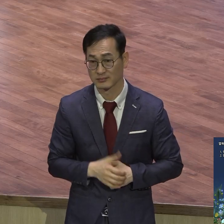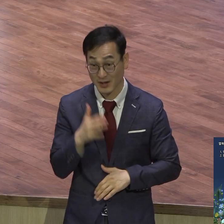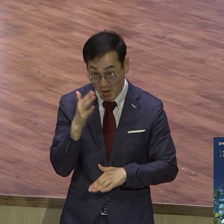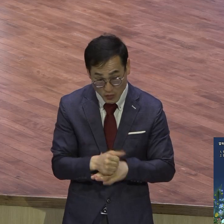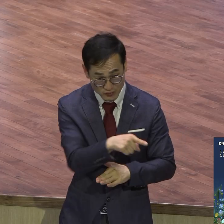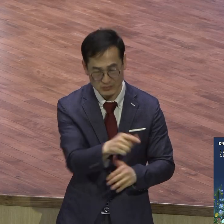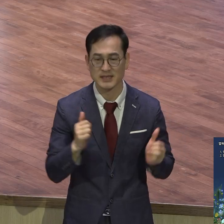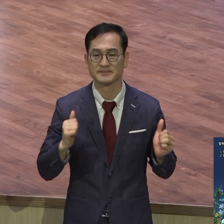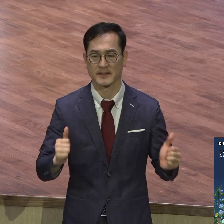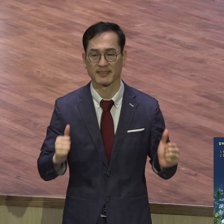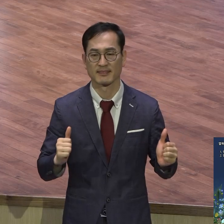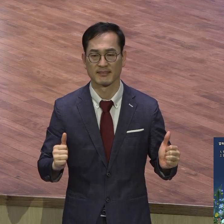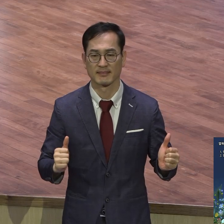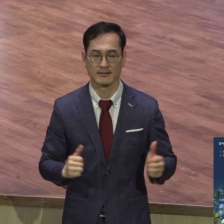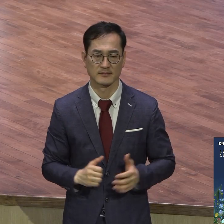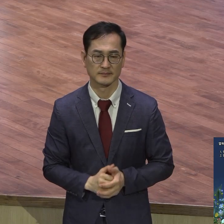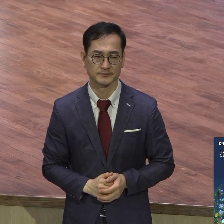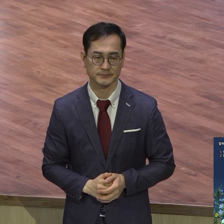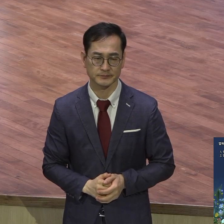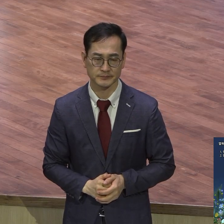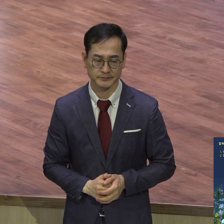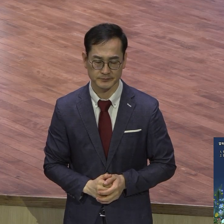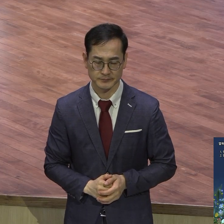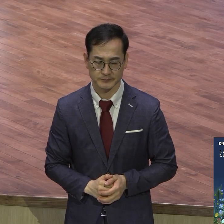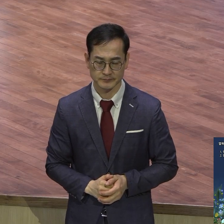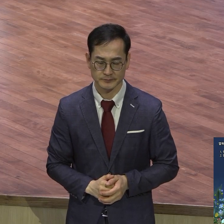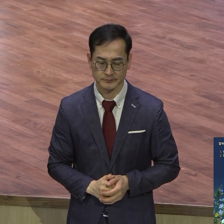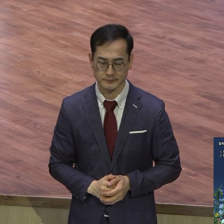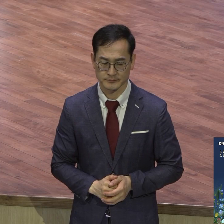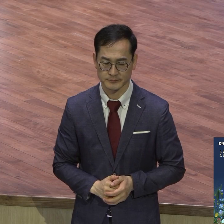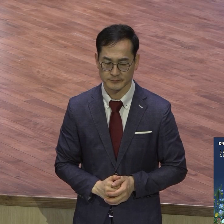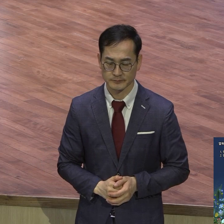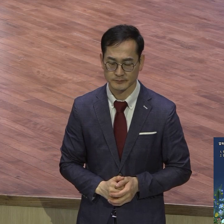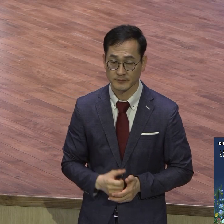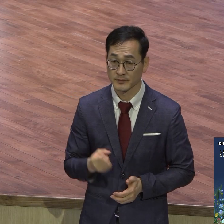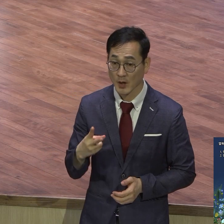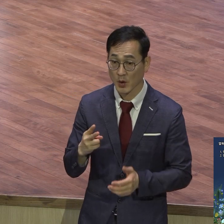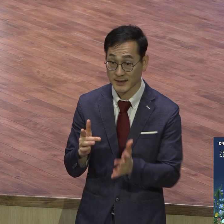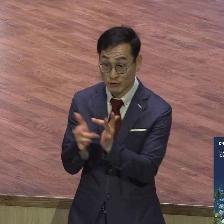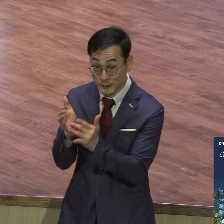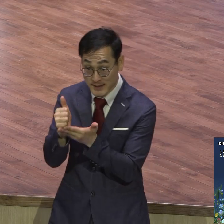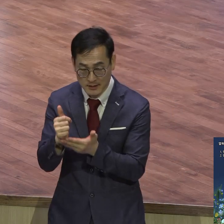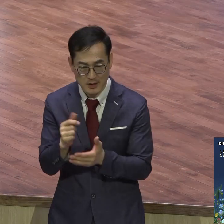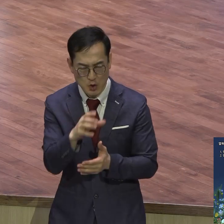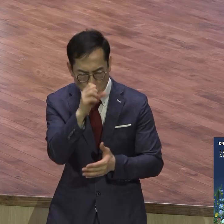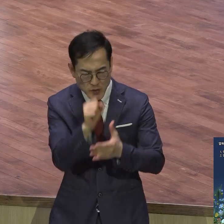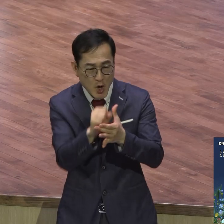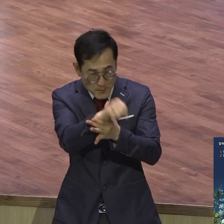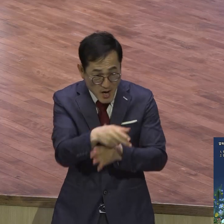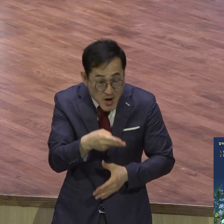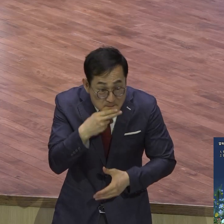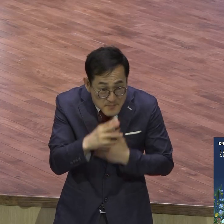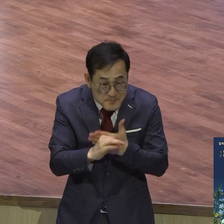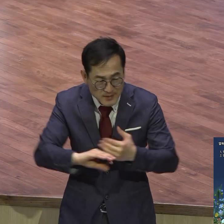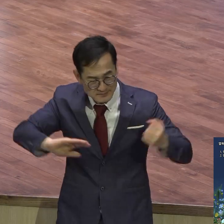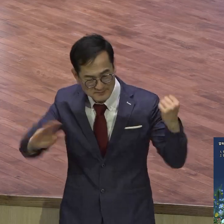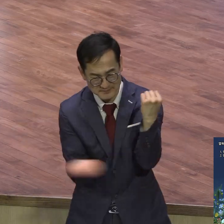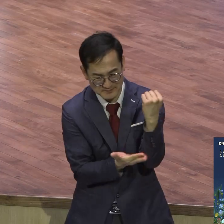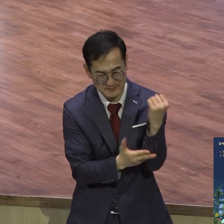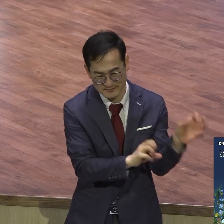받게 된다. 본문 19절에 보면 예수님께서 아름다운 열매를 맺지 아니하는 나문마다 찍어 불에